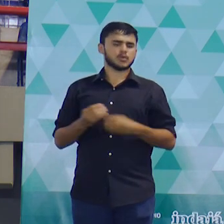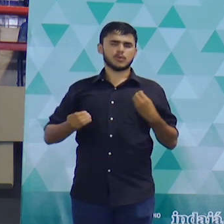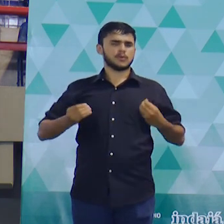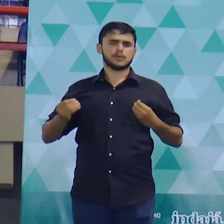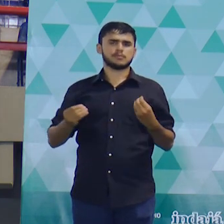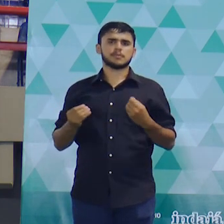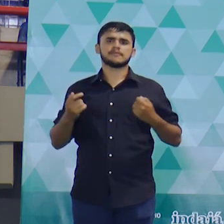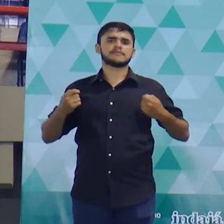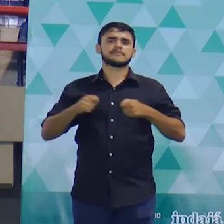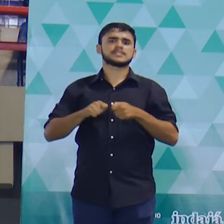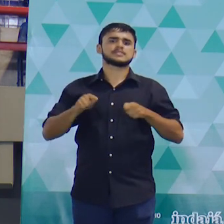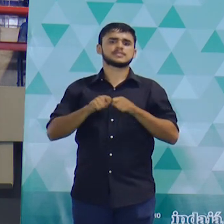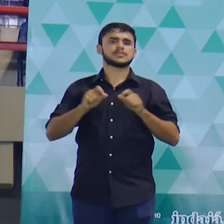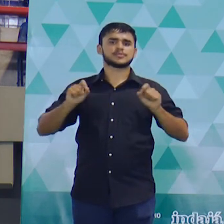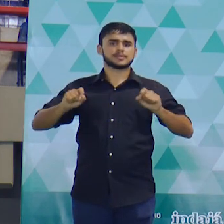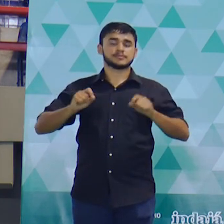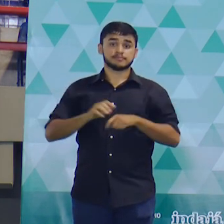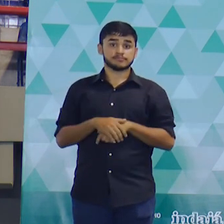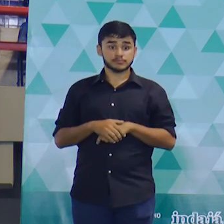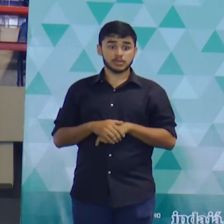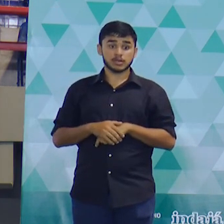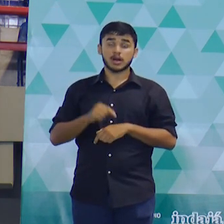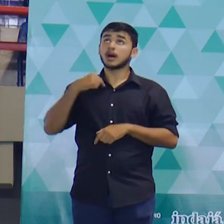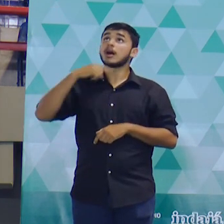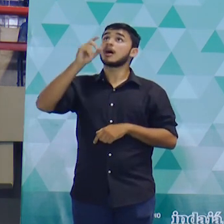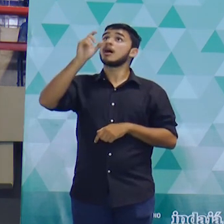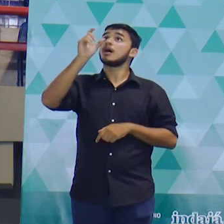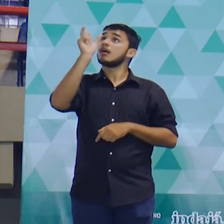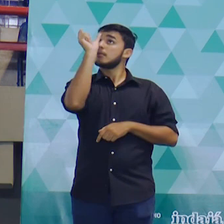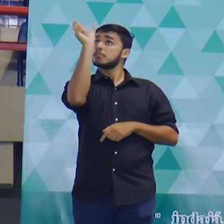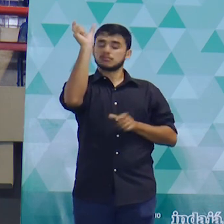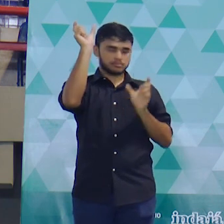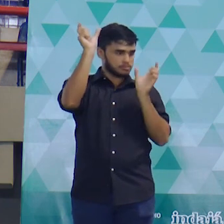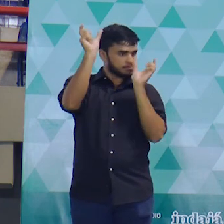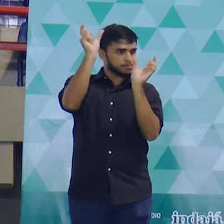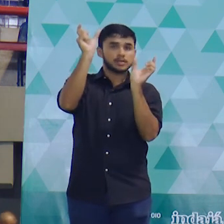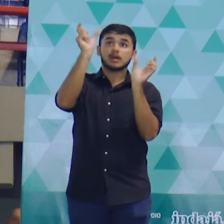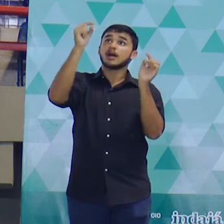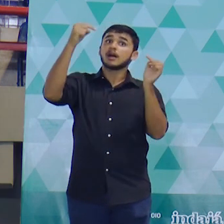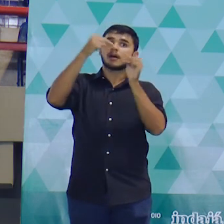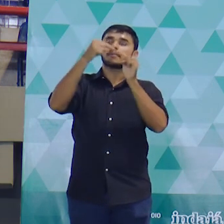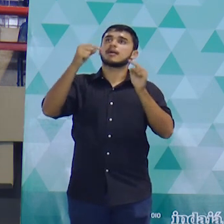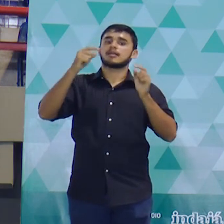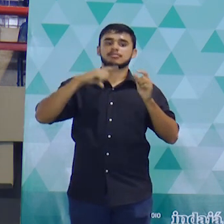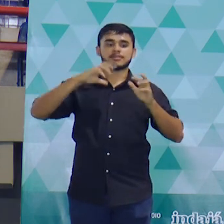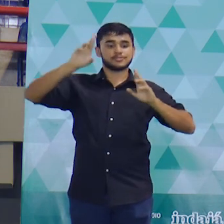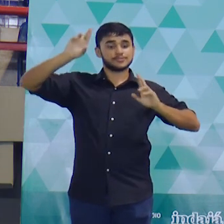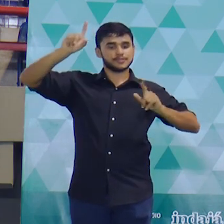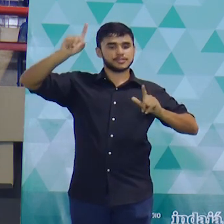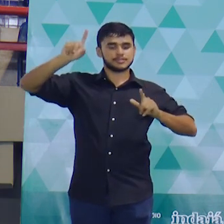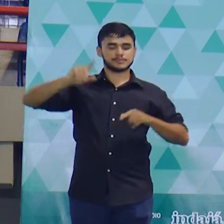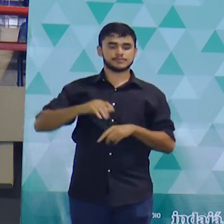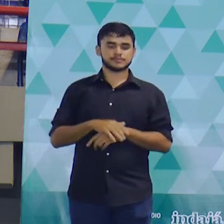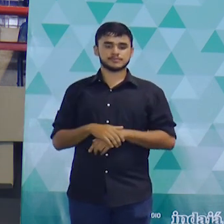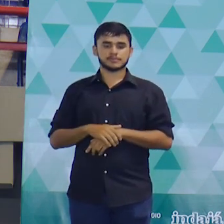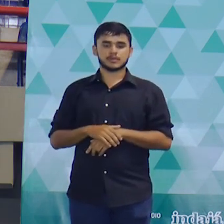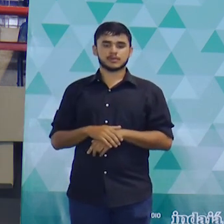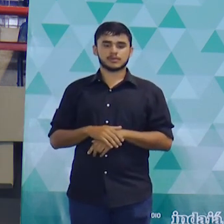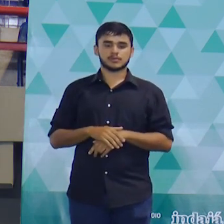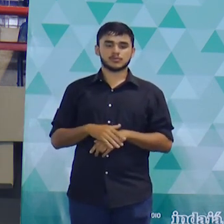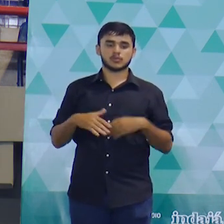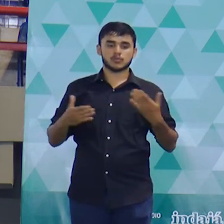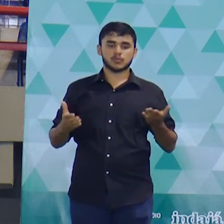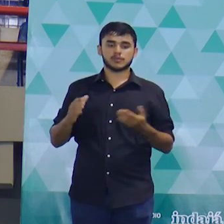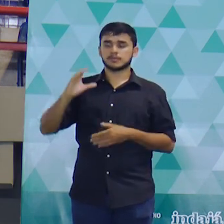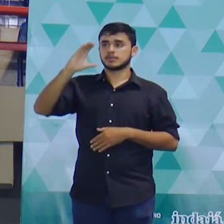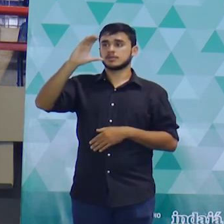que eu preciso? Encontrar uma substância que apareça nas 2 equações e em lados opostos. Essa substância